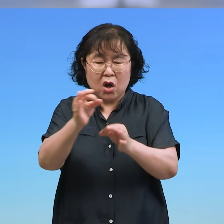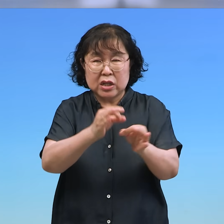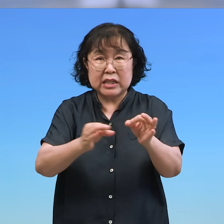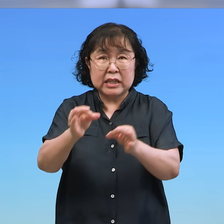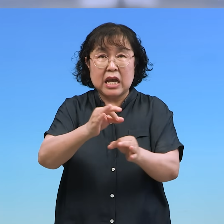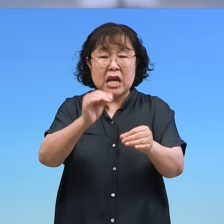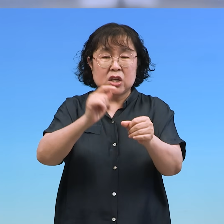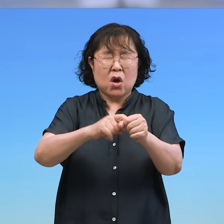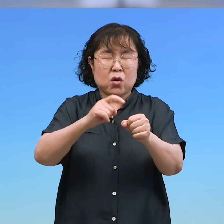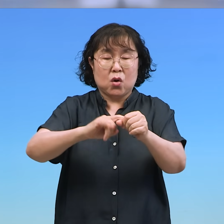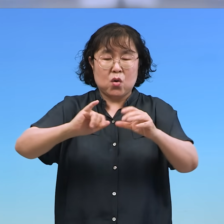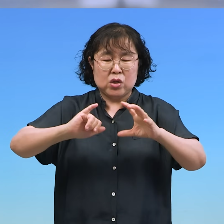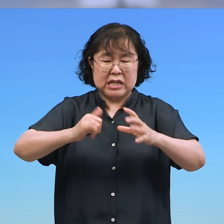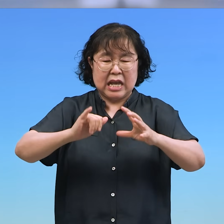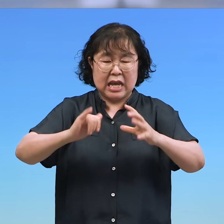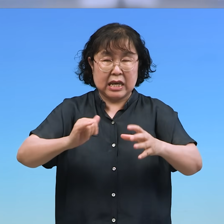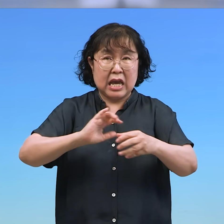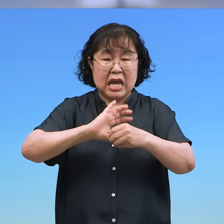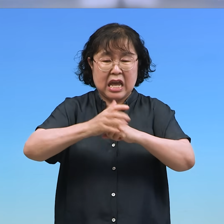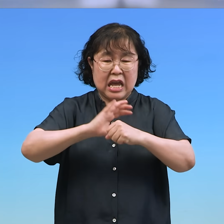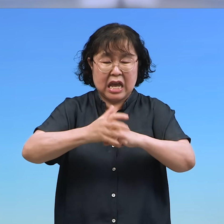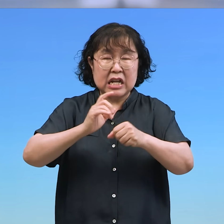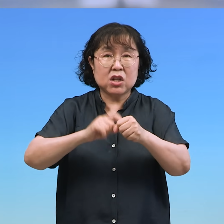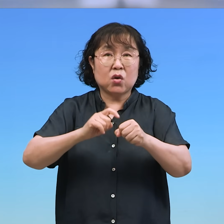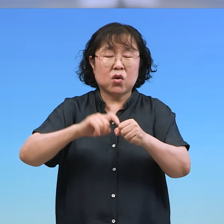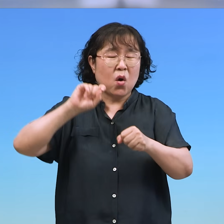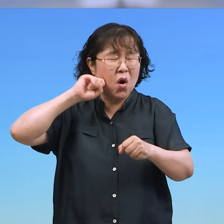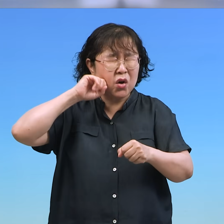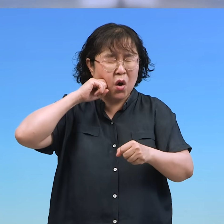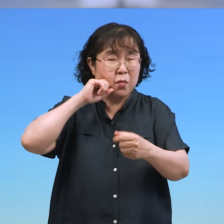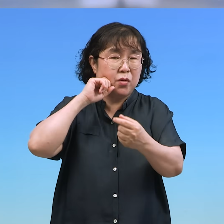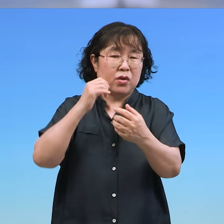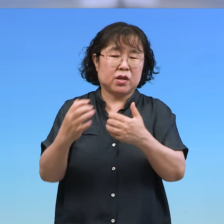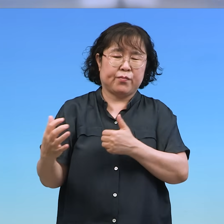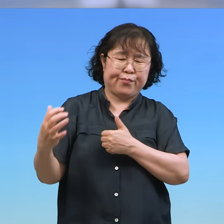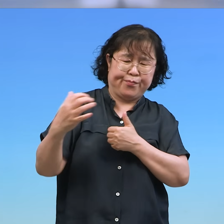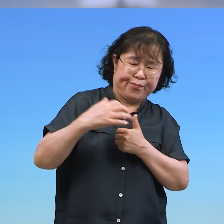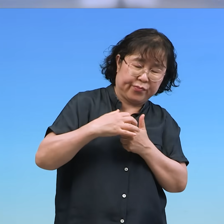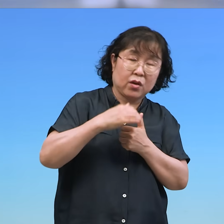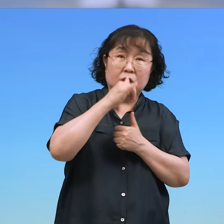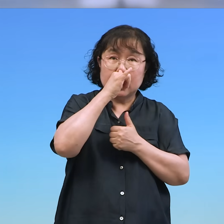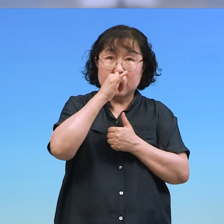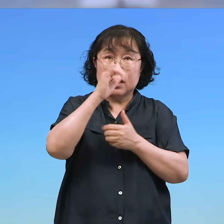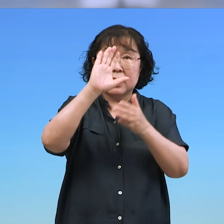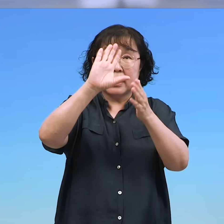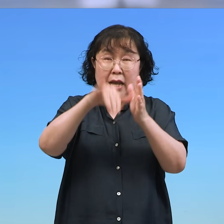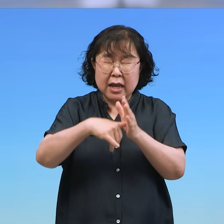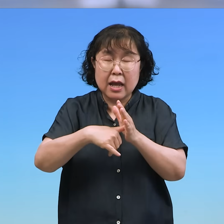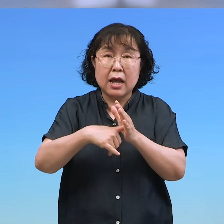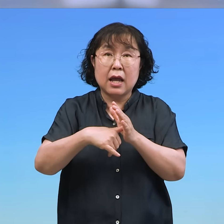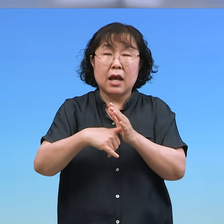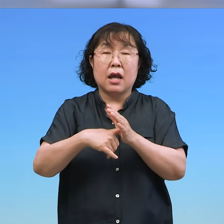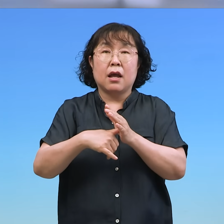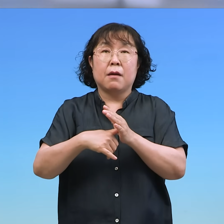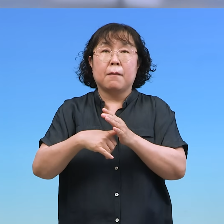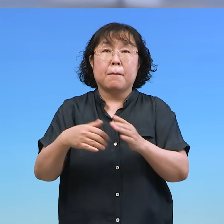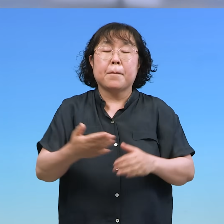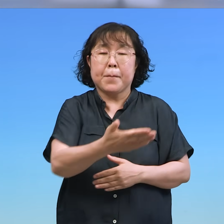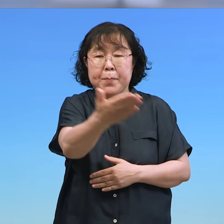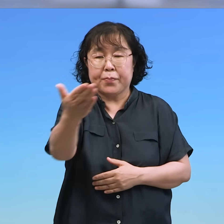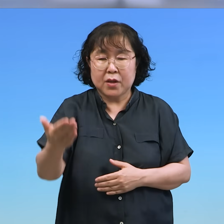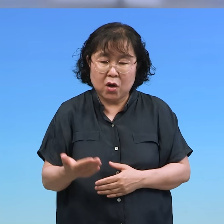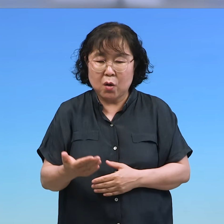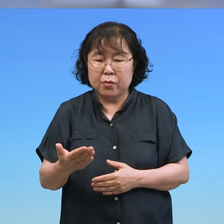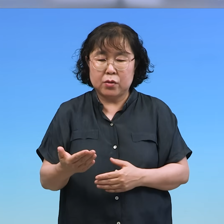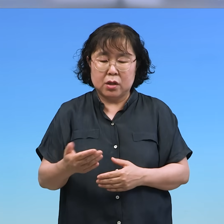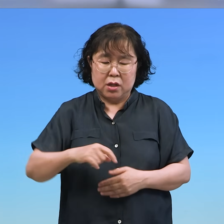지금 계속 세계적인 먹구름이 밀려온다고 하고 있지 않습니까? 이런 어려운 때에 어떻게